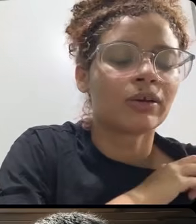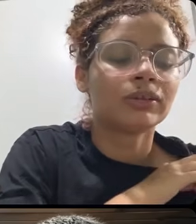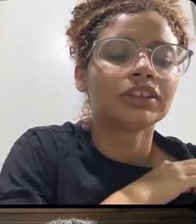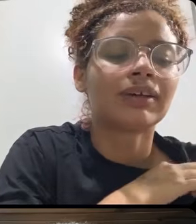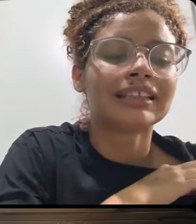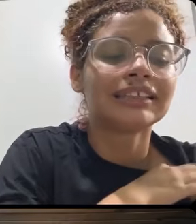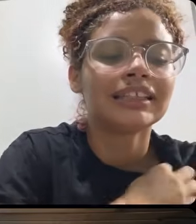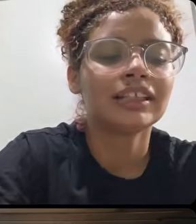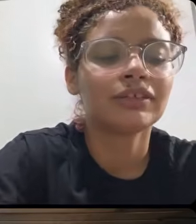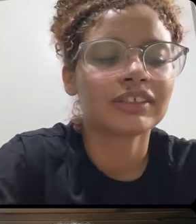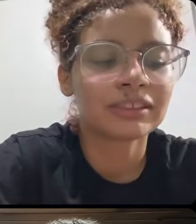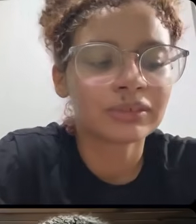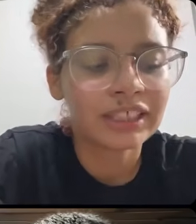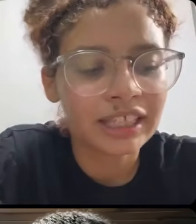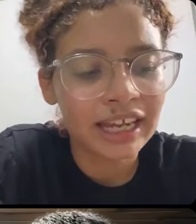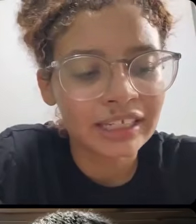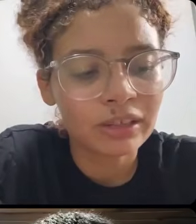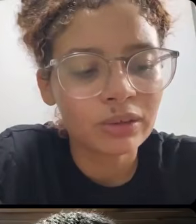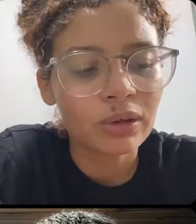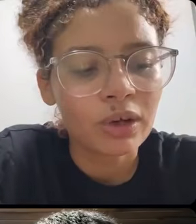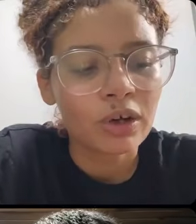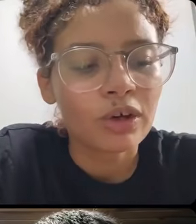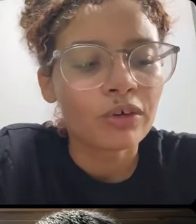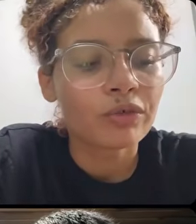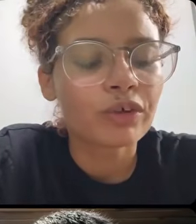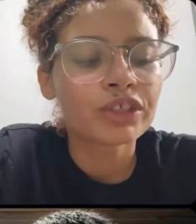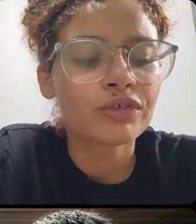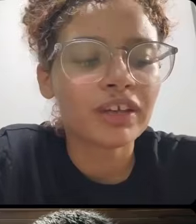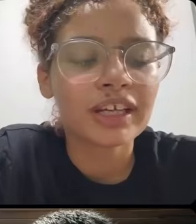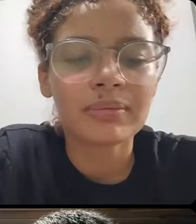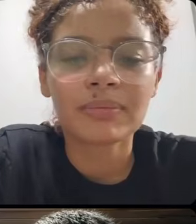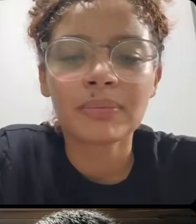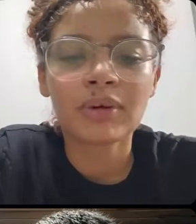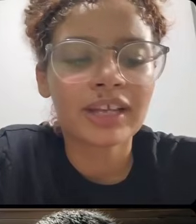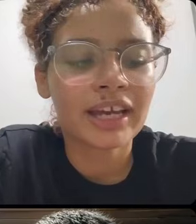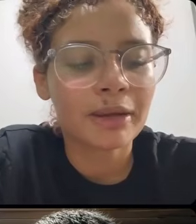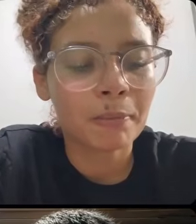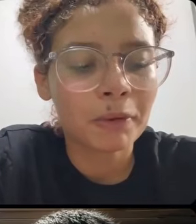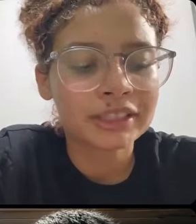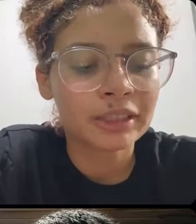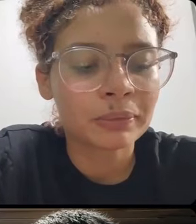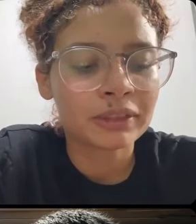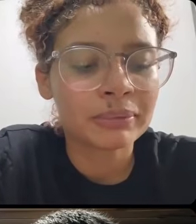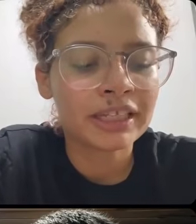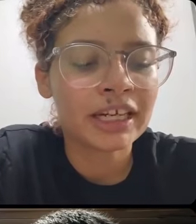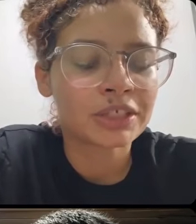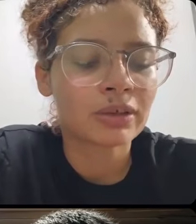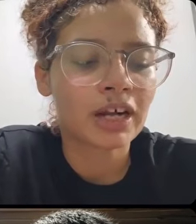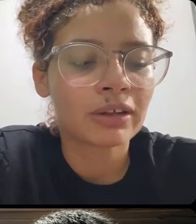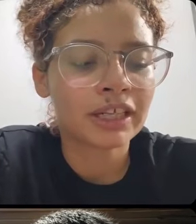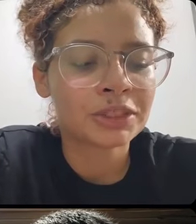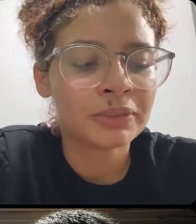e continuar seguindo e fazendo que aquilo frutifique, porque,